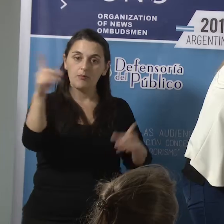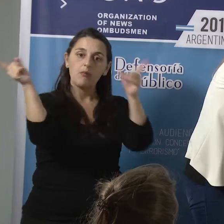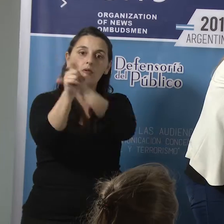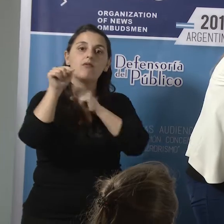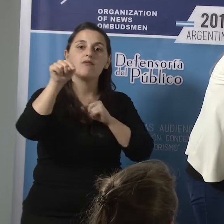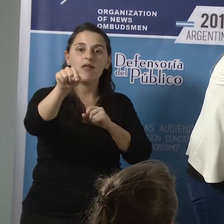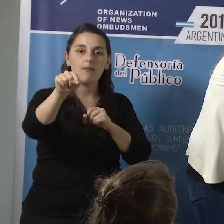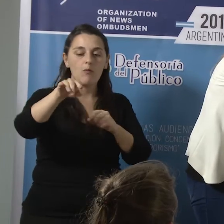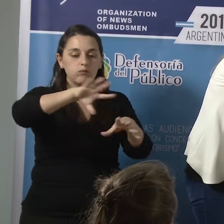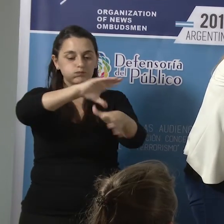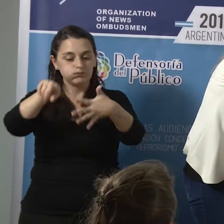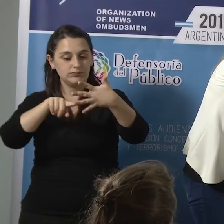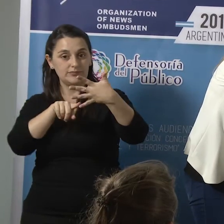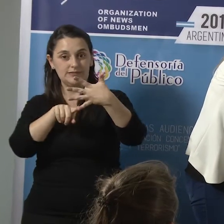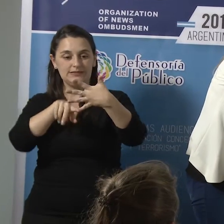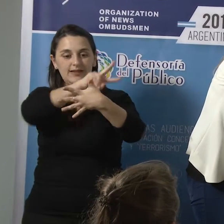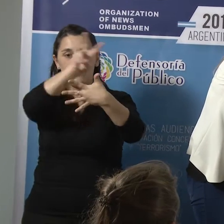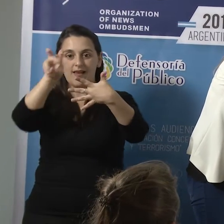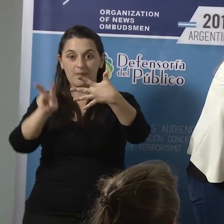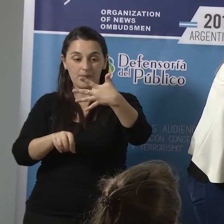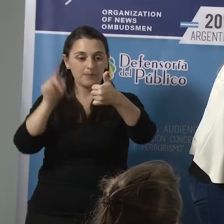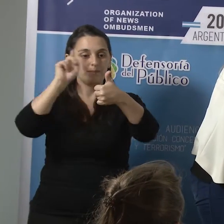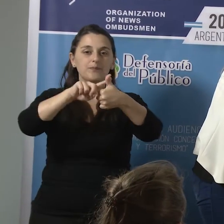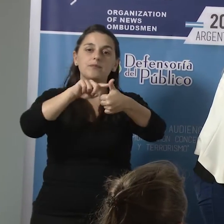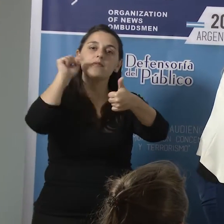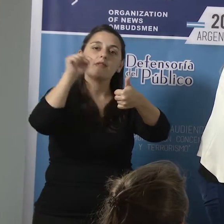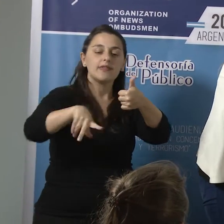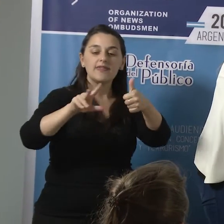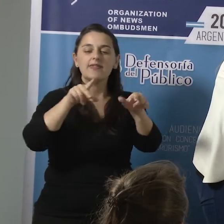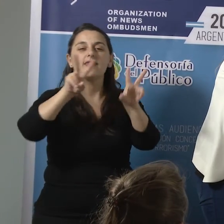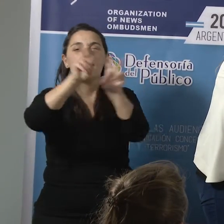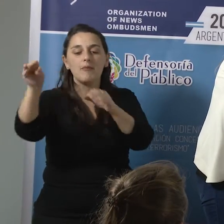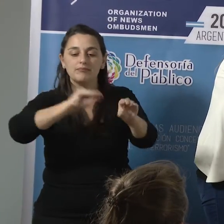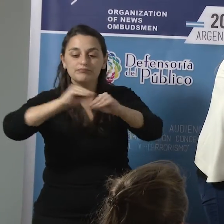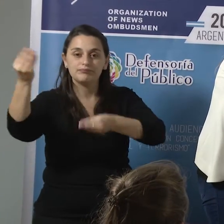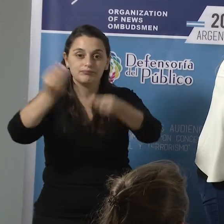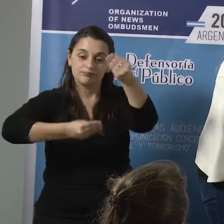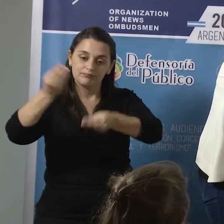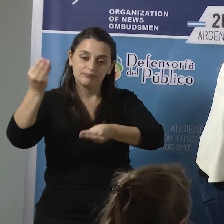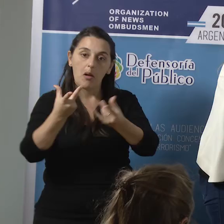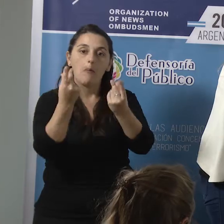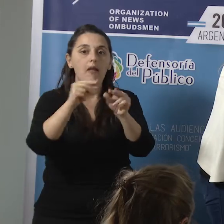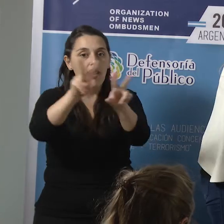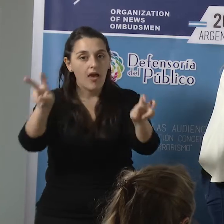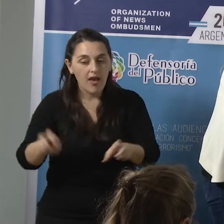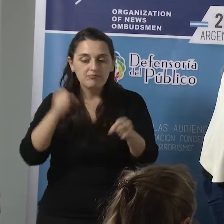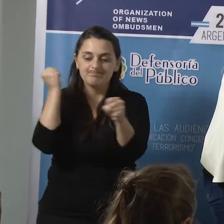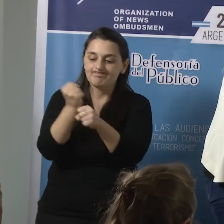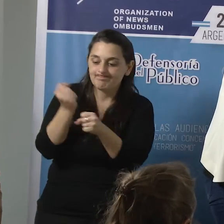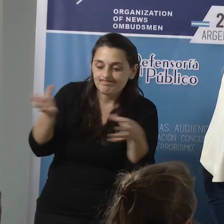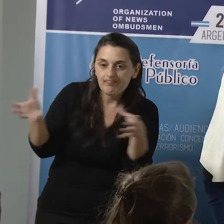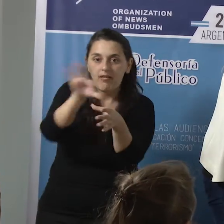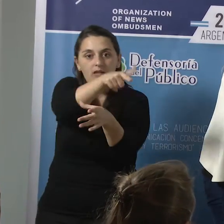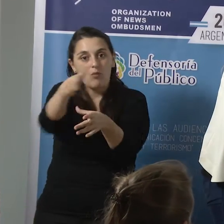ser agrupadas en los siguientes 5 temas relacionados: asuntos administrativos y presupuestales; 2, la falta de trabajo conjunto